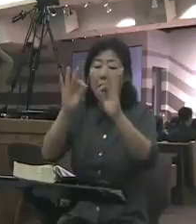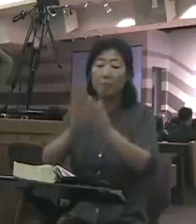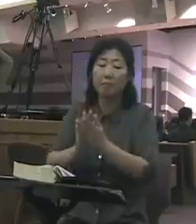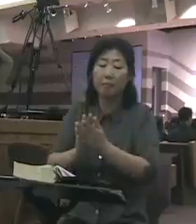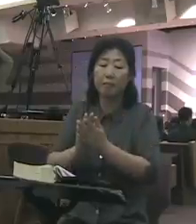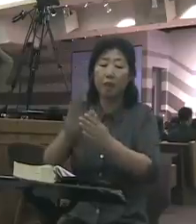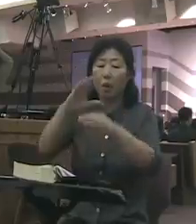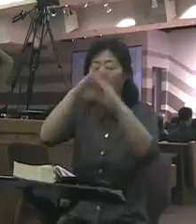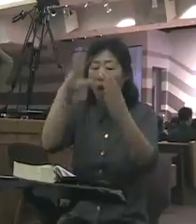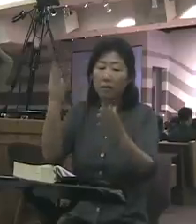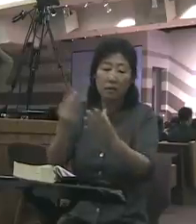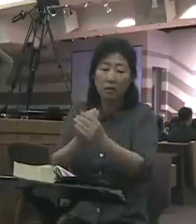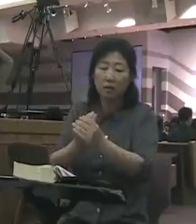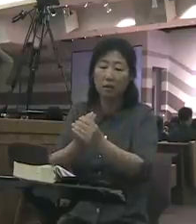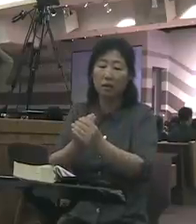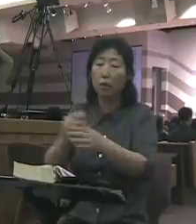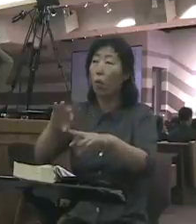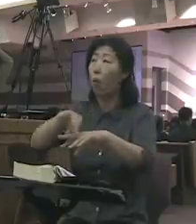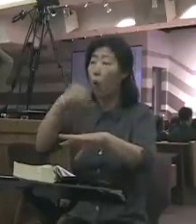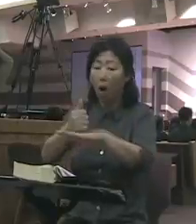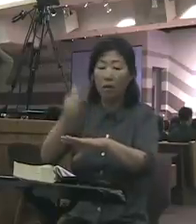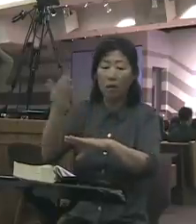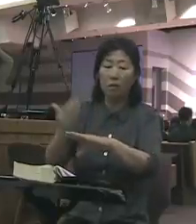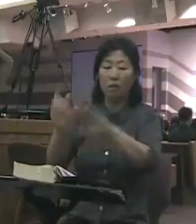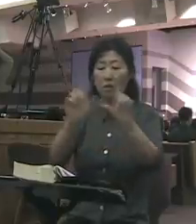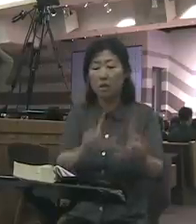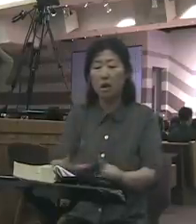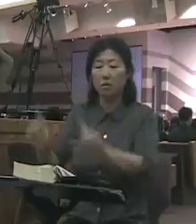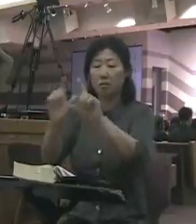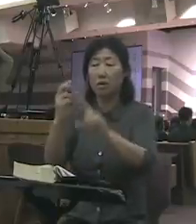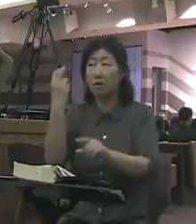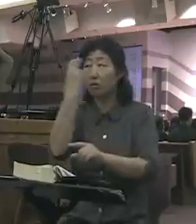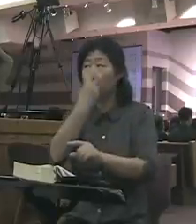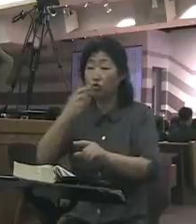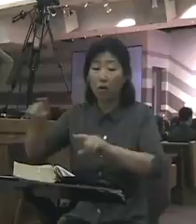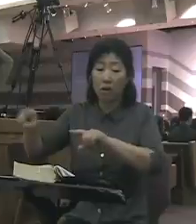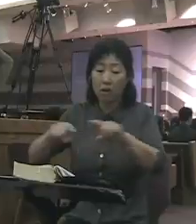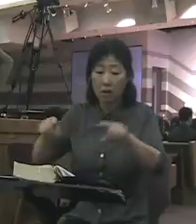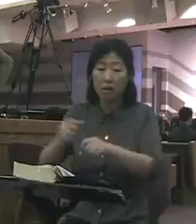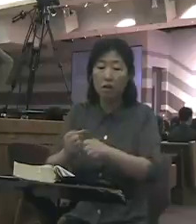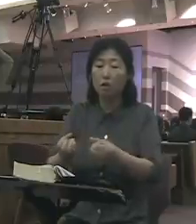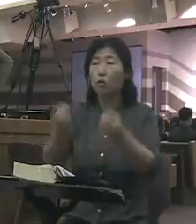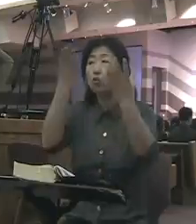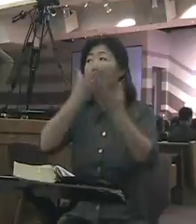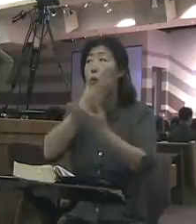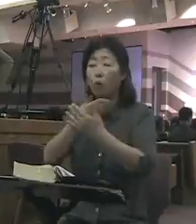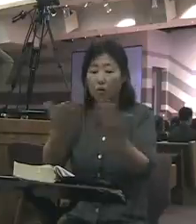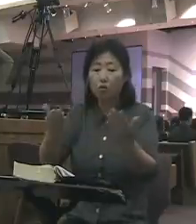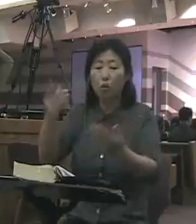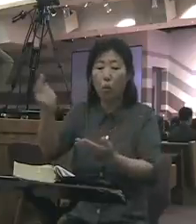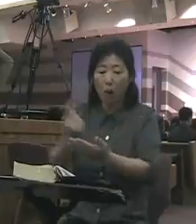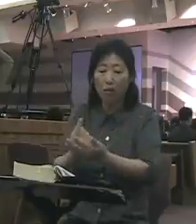왕이 되시어서 그의 삶을 주관하시며 축복하려고 했지만 다른 것이 그 자리를 차지하고